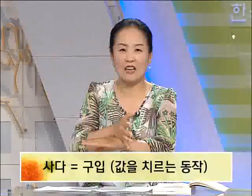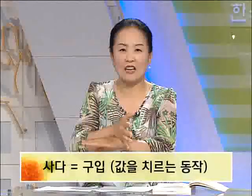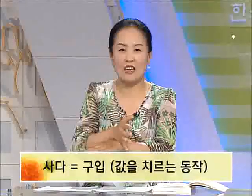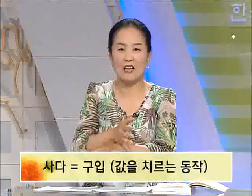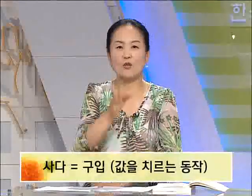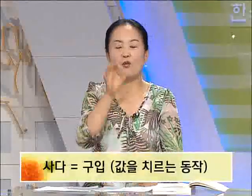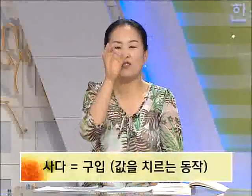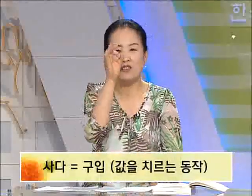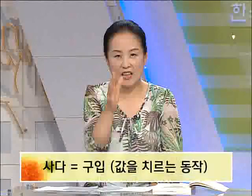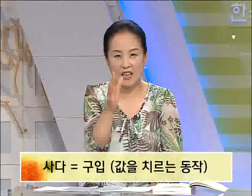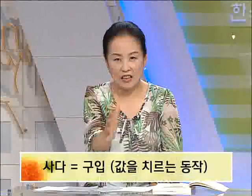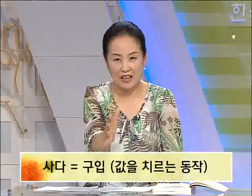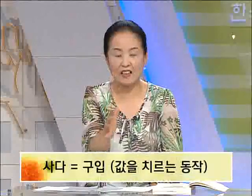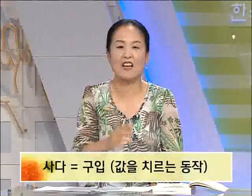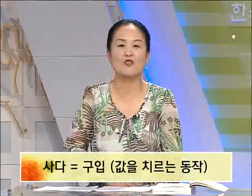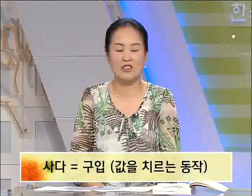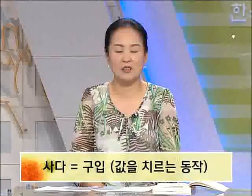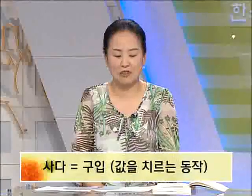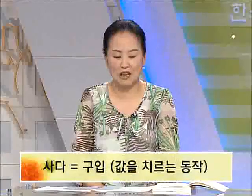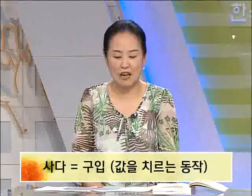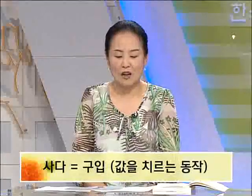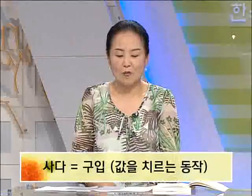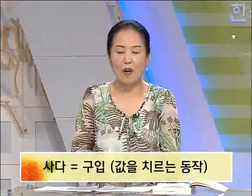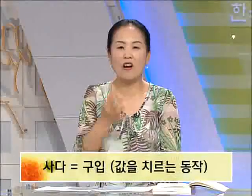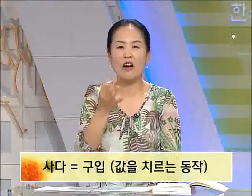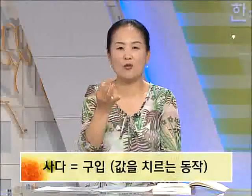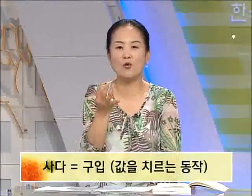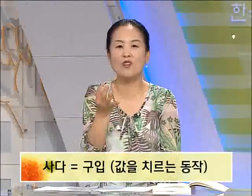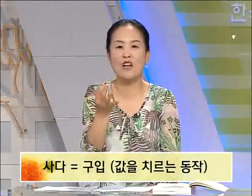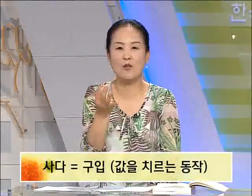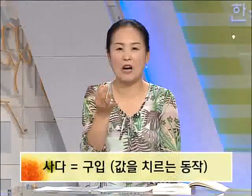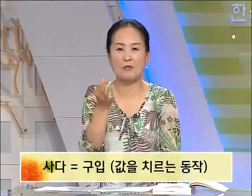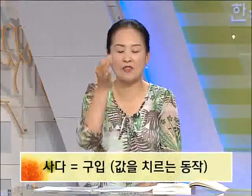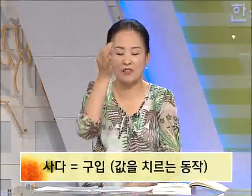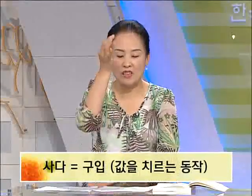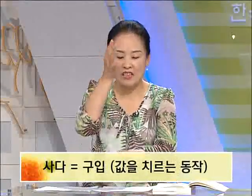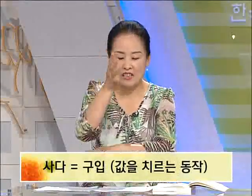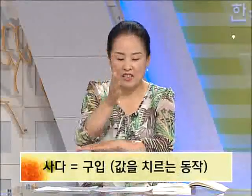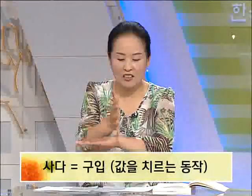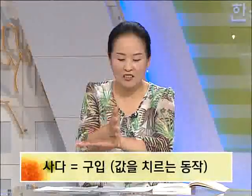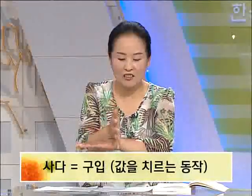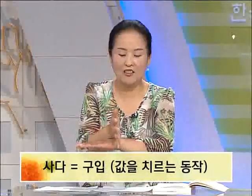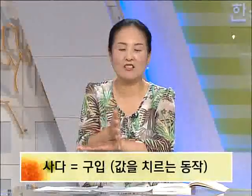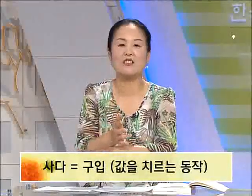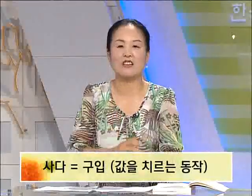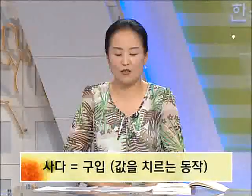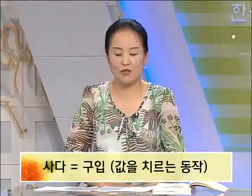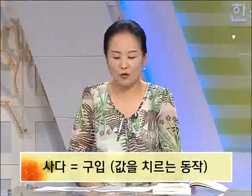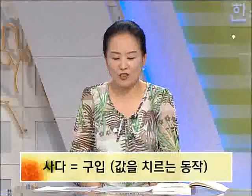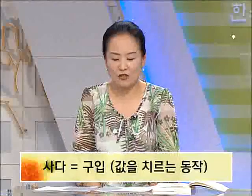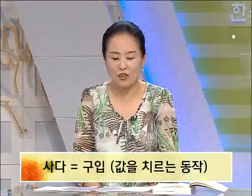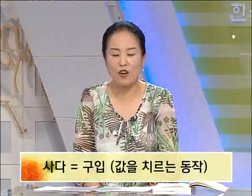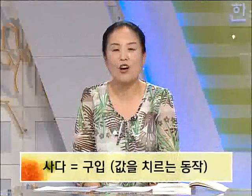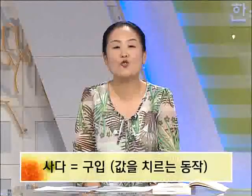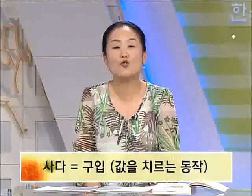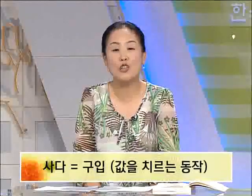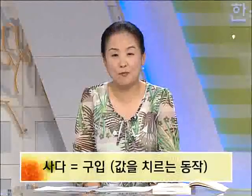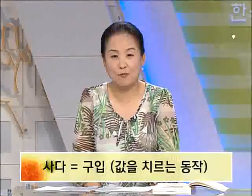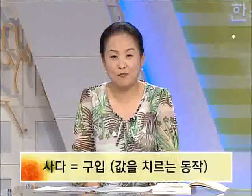사다 또는 사다 이렇게 할 수 있습니다. 뭔가 돈을 내고 값을 치르는 것을 나타내는 동작으로요. 구입,